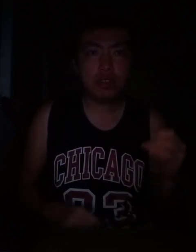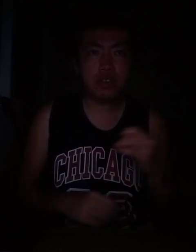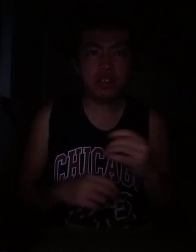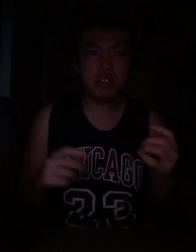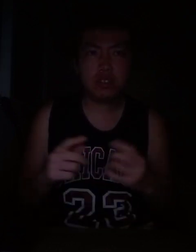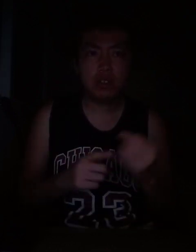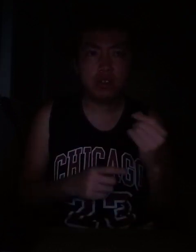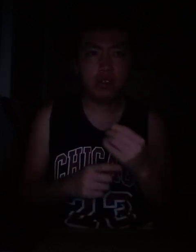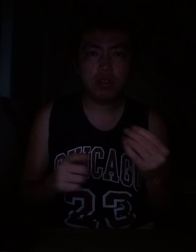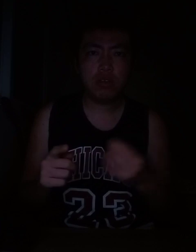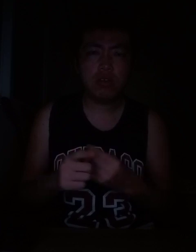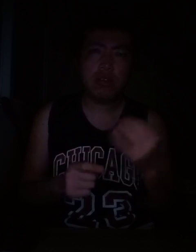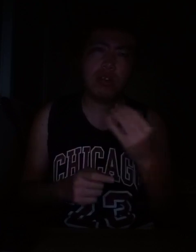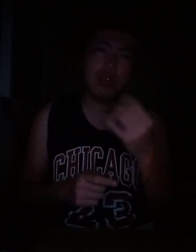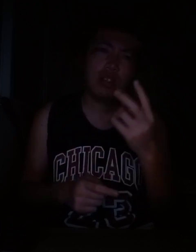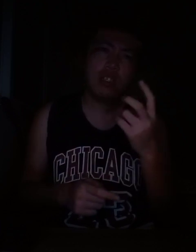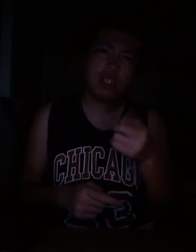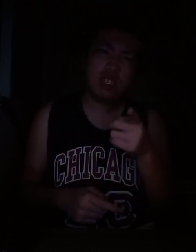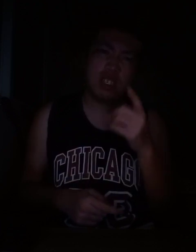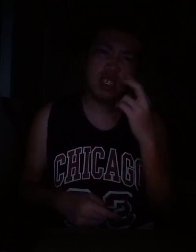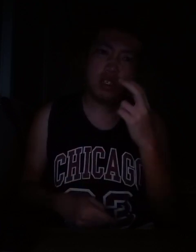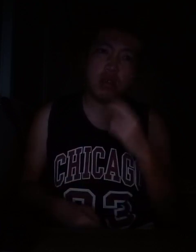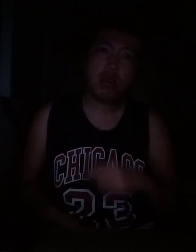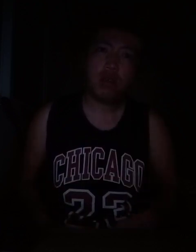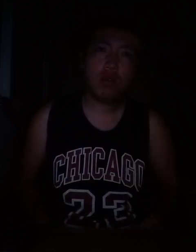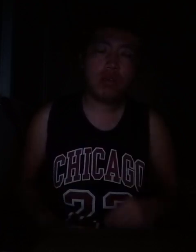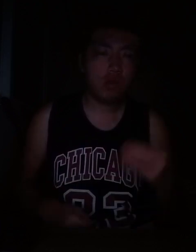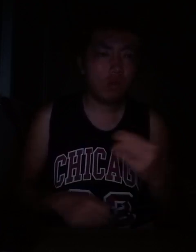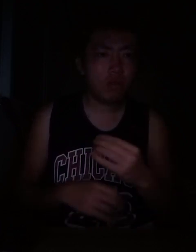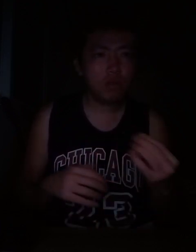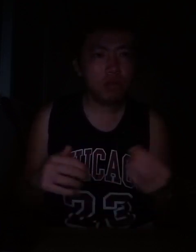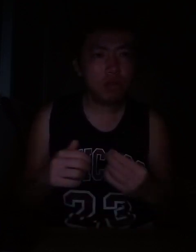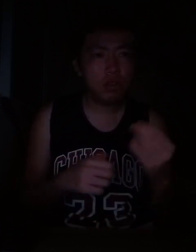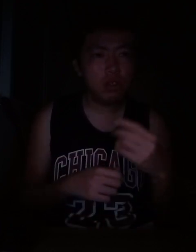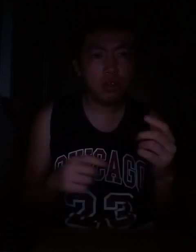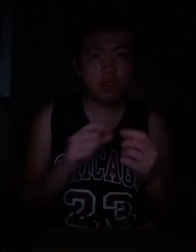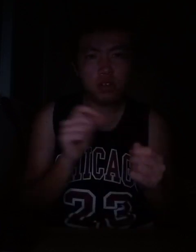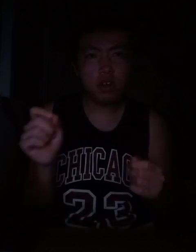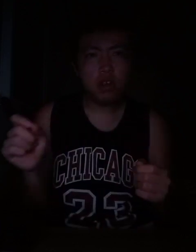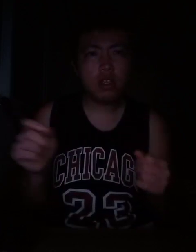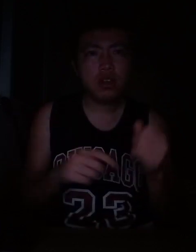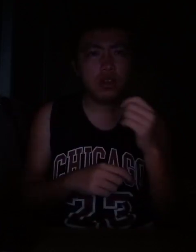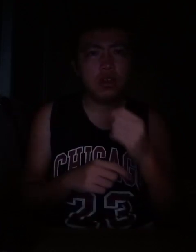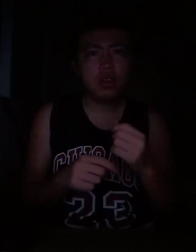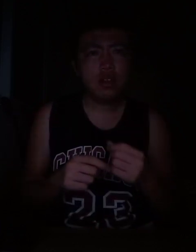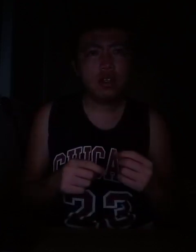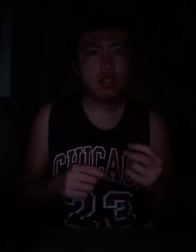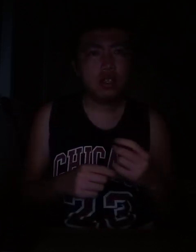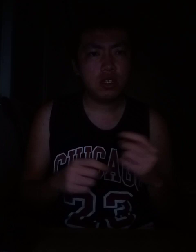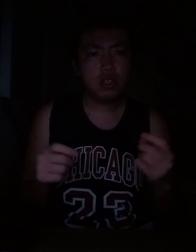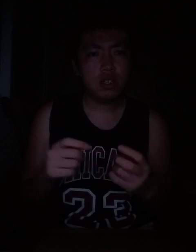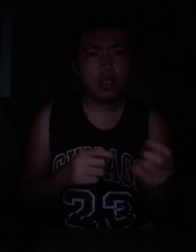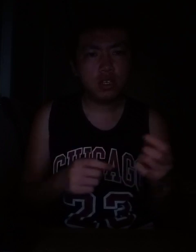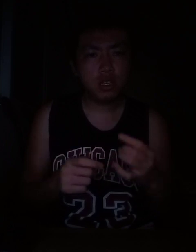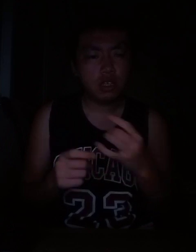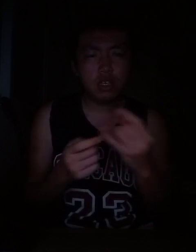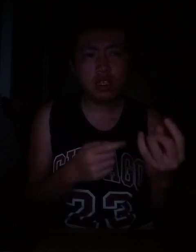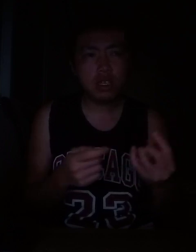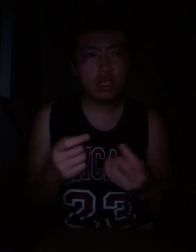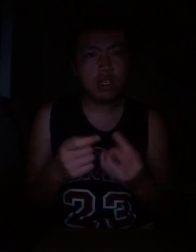조례의 문제점도 지적합니다. 반성문 써라고 하면 인권 침해가 됩니다. 그다음에 떠드는 학생, 잠자는 학생, 이런